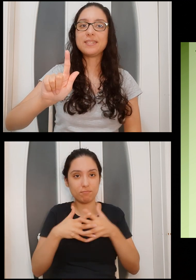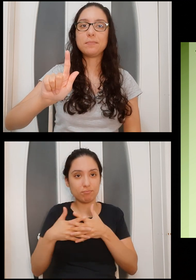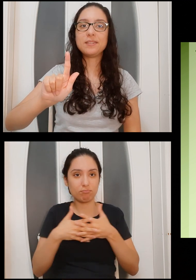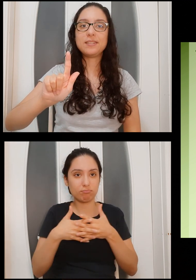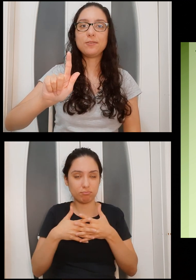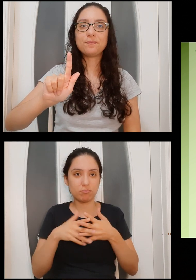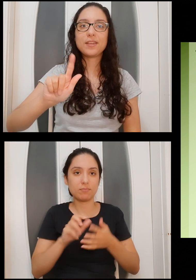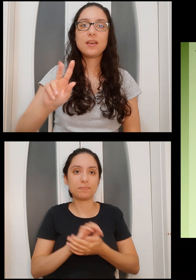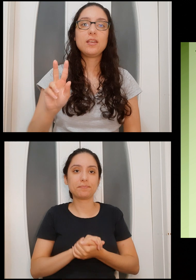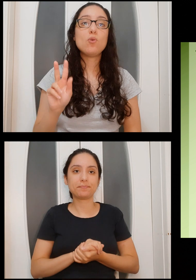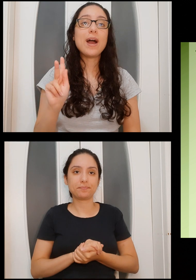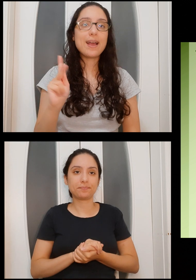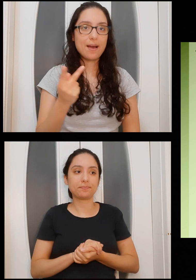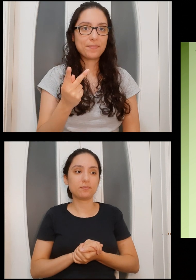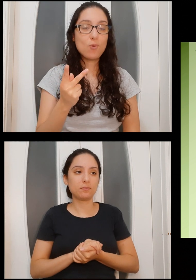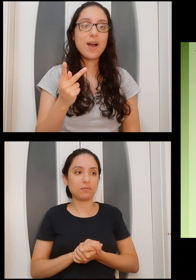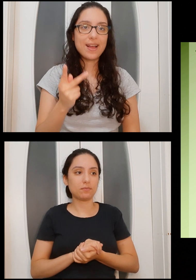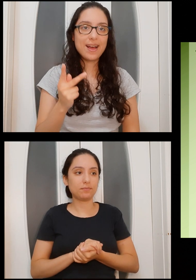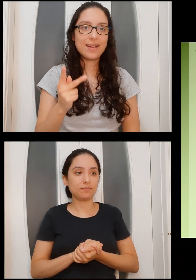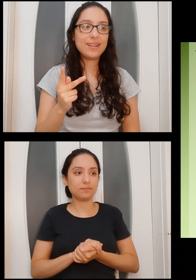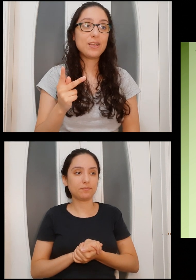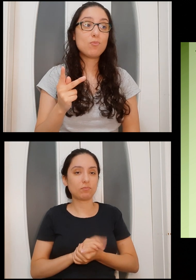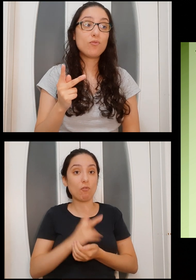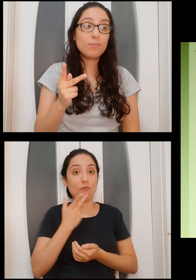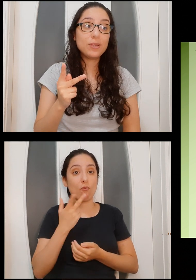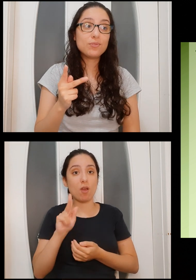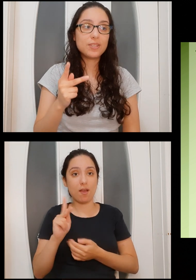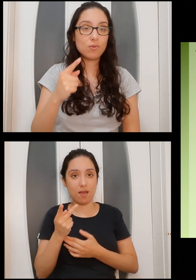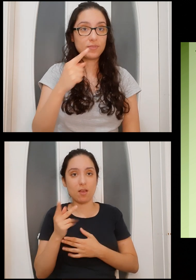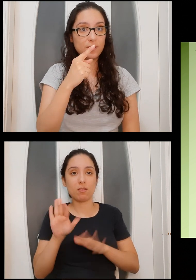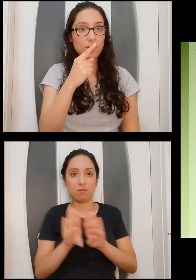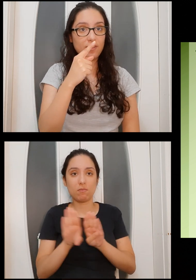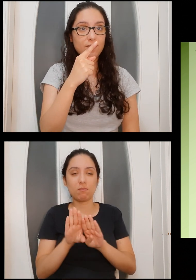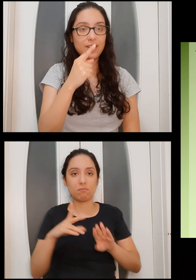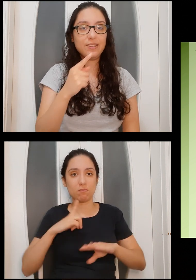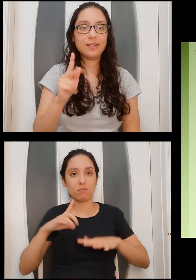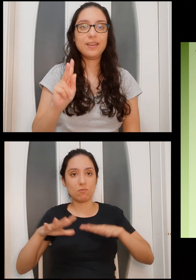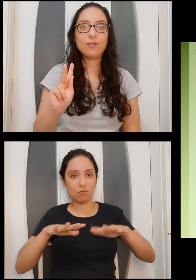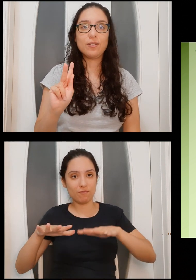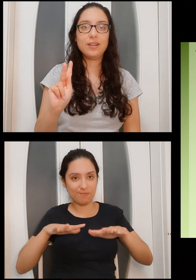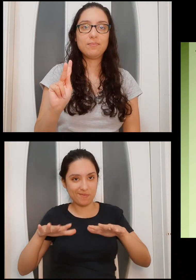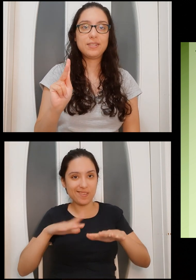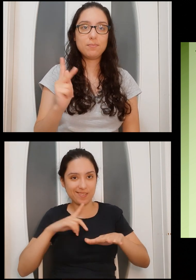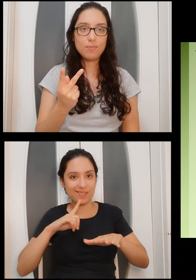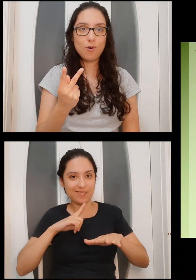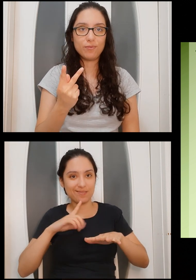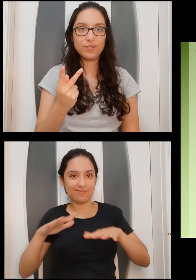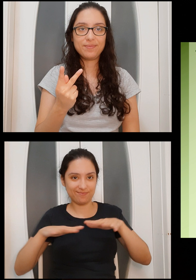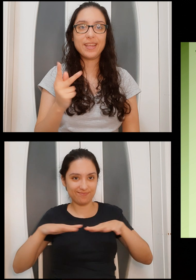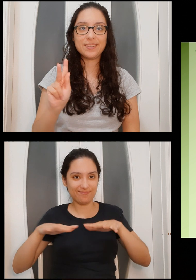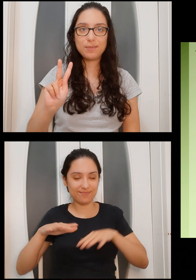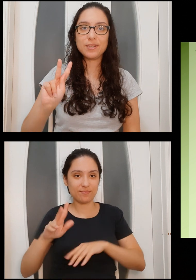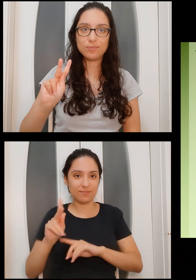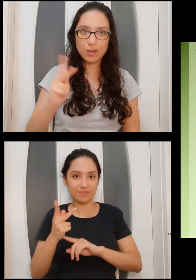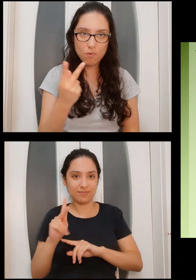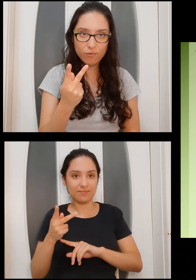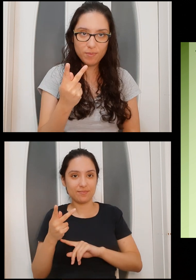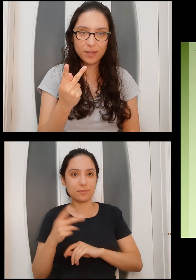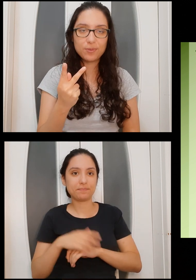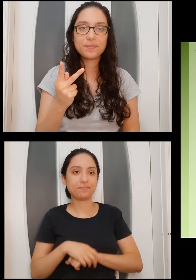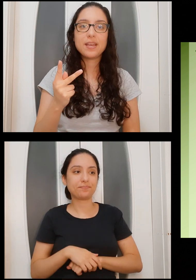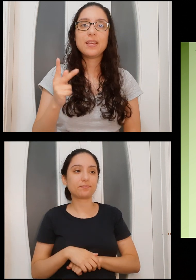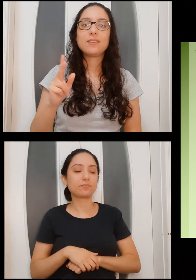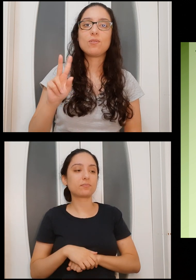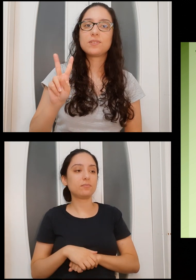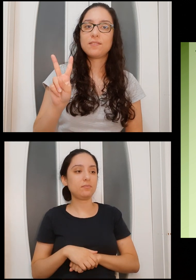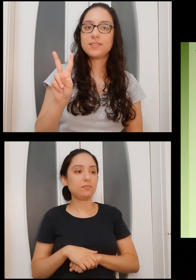assim, bem simplesinho. E o H. O H, ele tem um movimentozinho, como vocês podem ver ali, né? Ó, ele se move, é assim mesmo, tem um